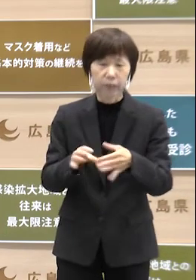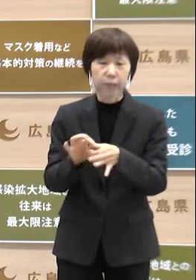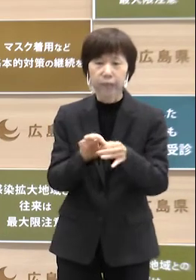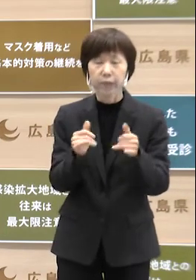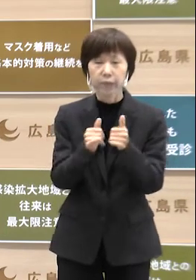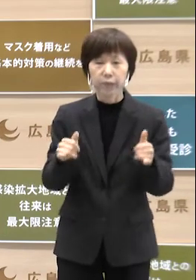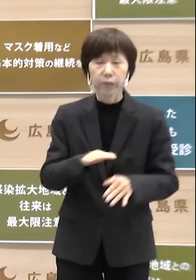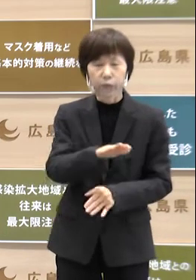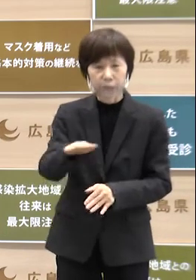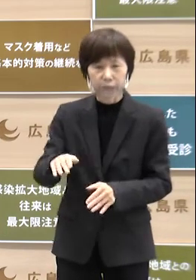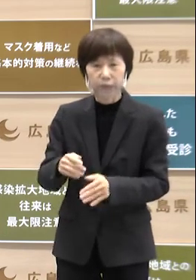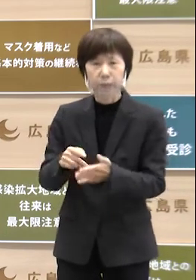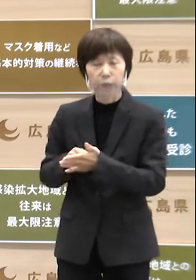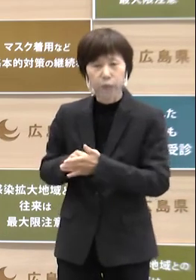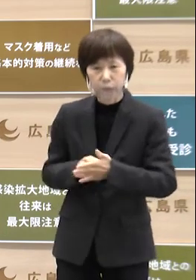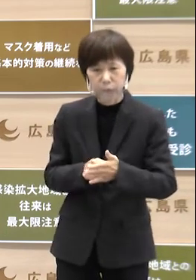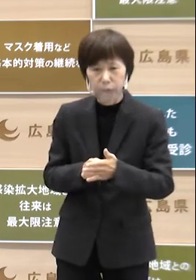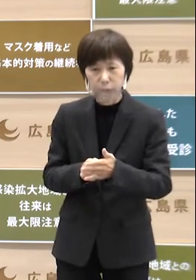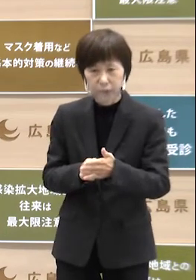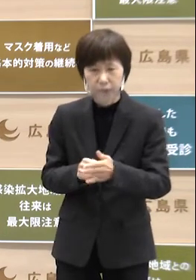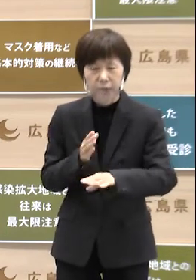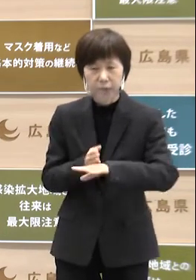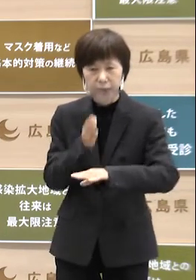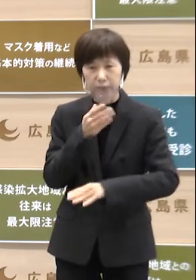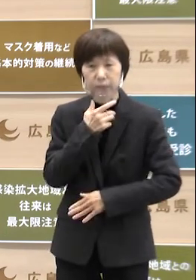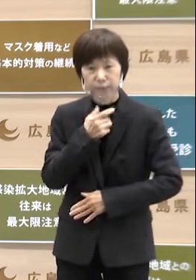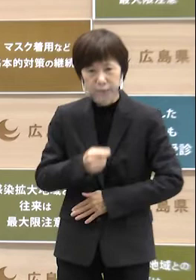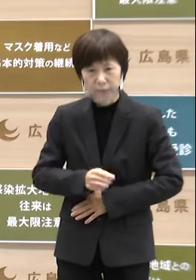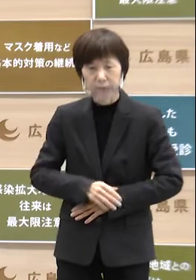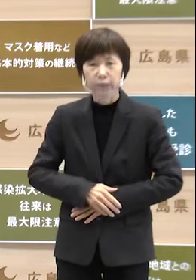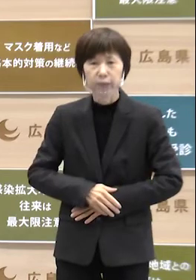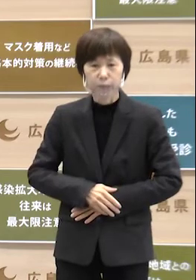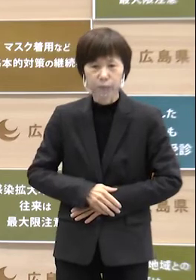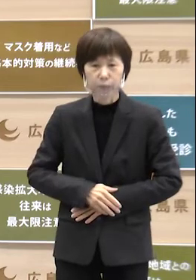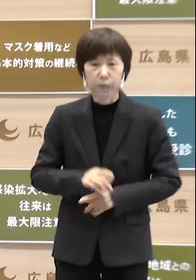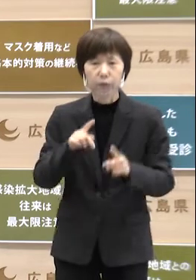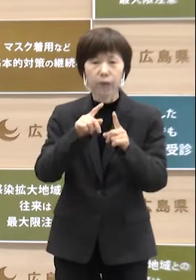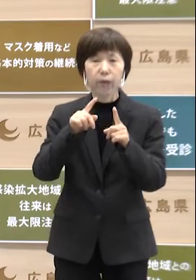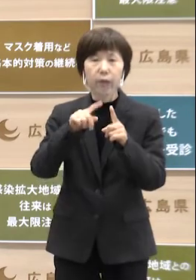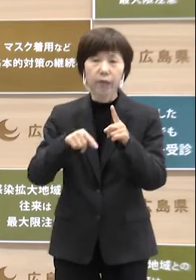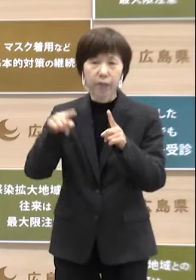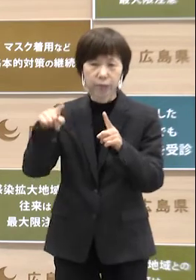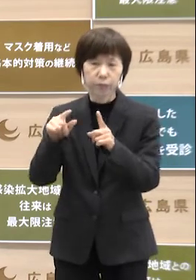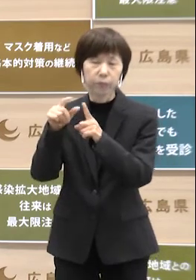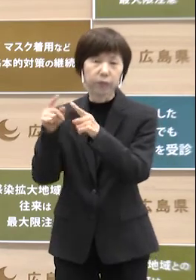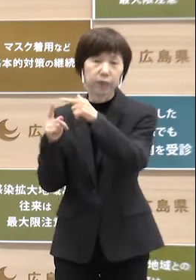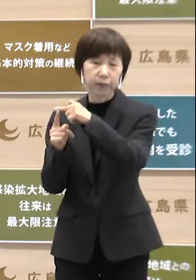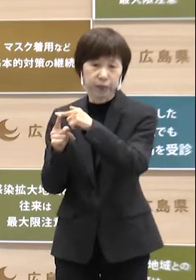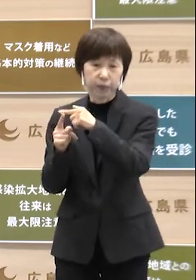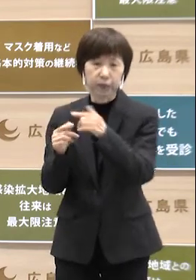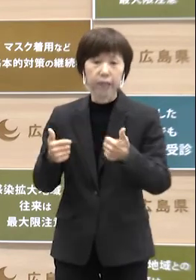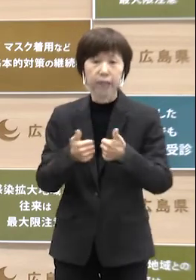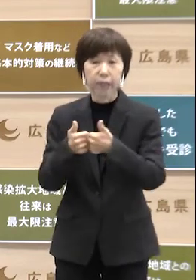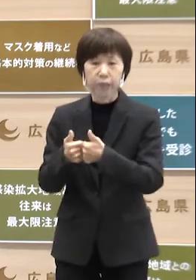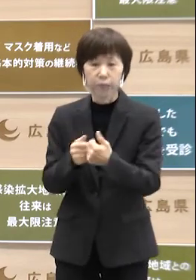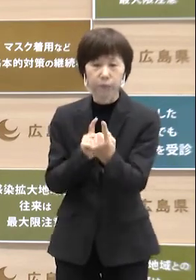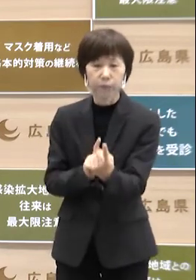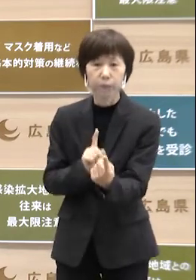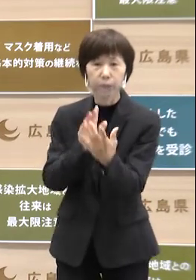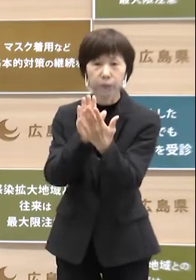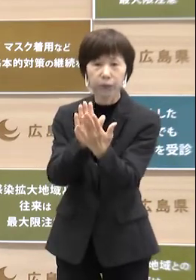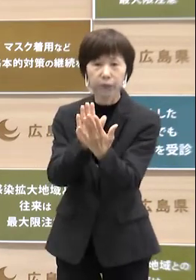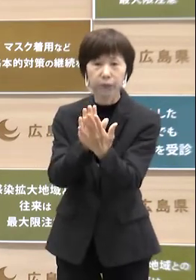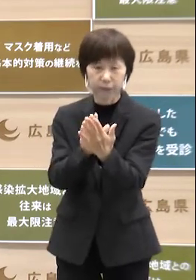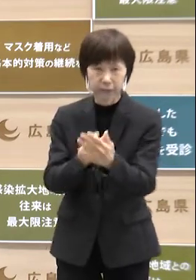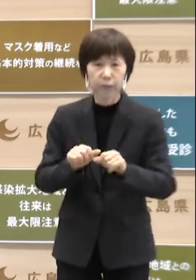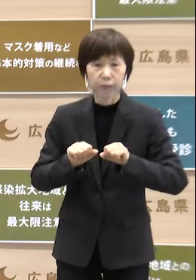ますけれども、この NPT の運用検討会議、まさにこう対面を行うということはですね、各国の核